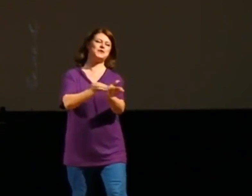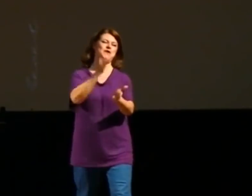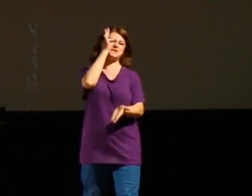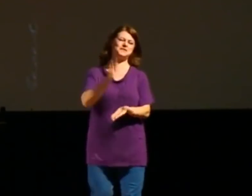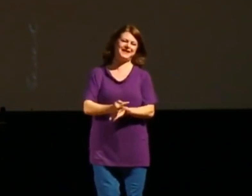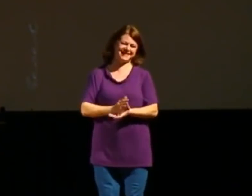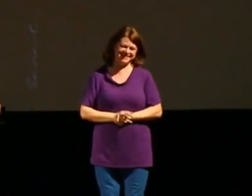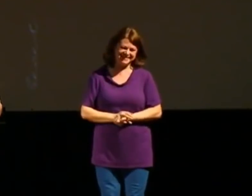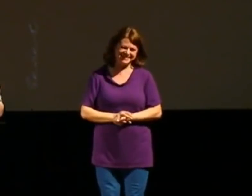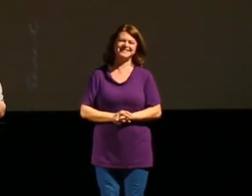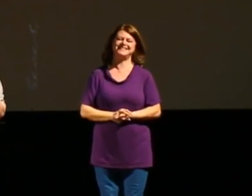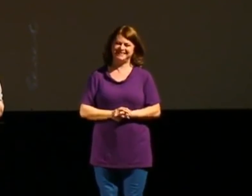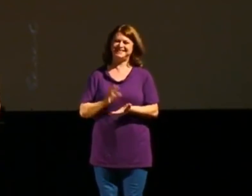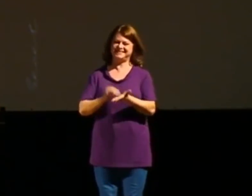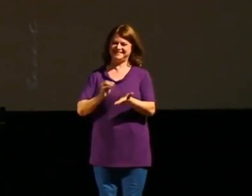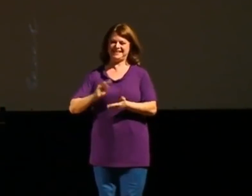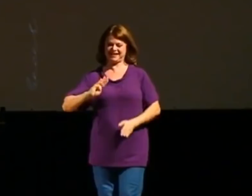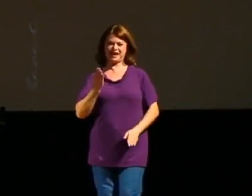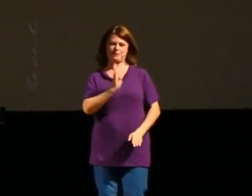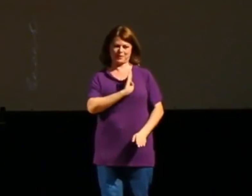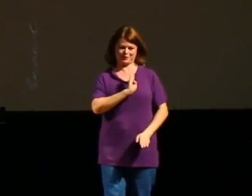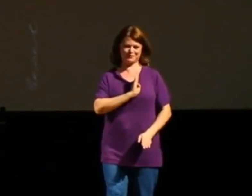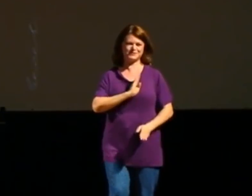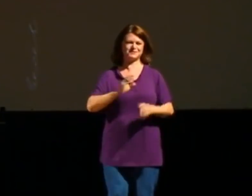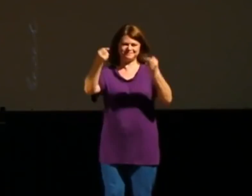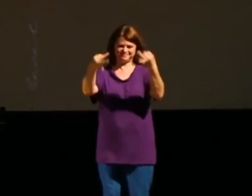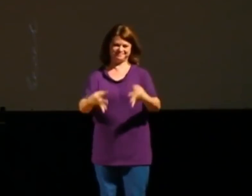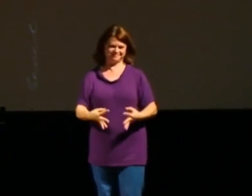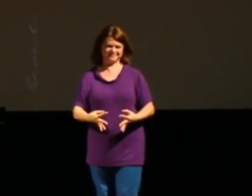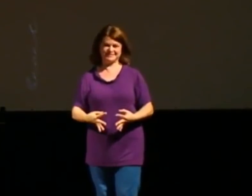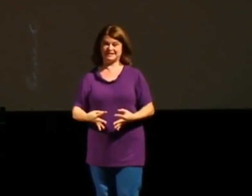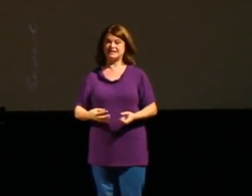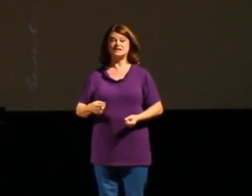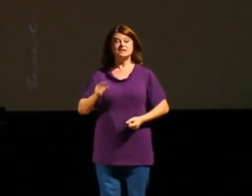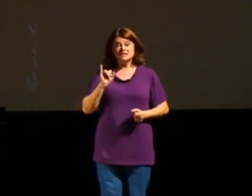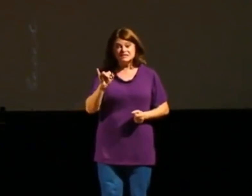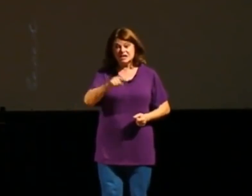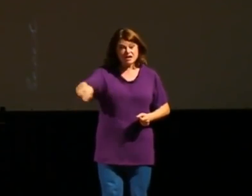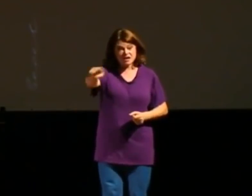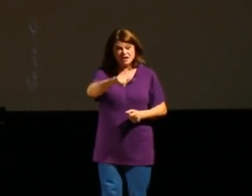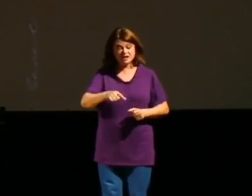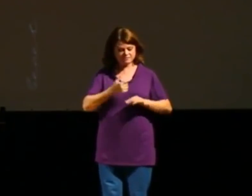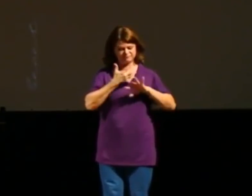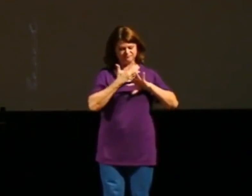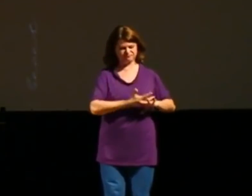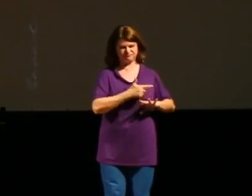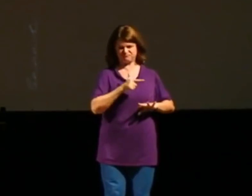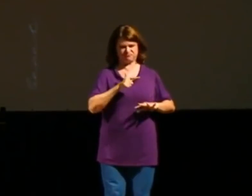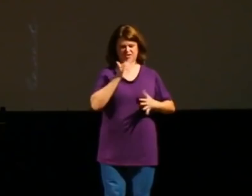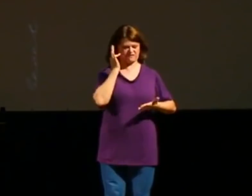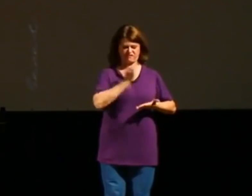impossível agradar a Deus, porque é necessário que aquele que se aproxima de Deus creia que Ele existe e é